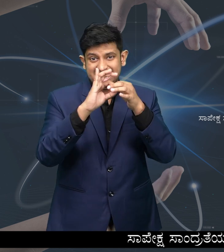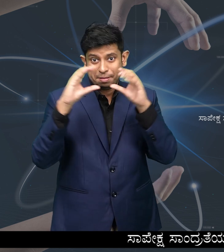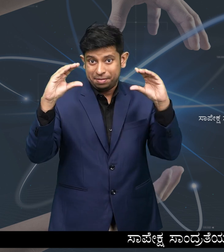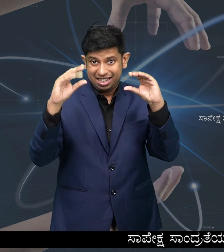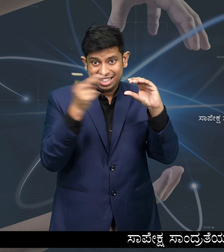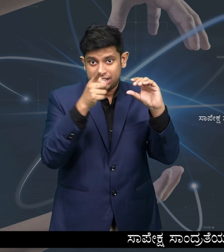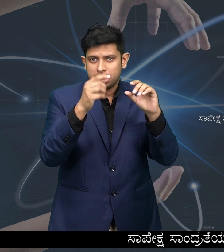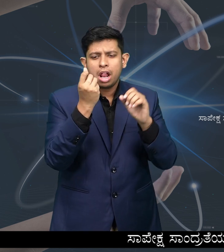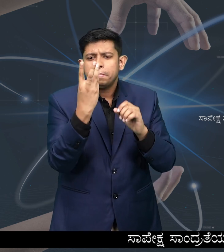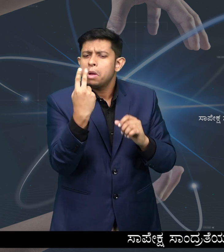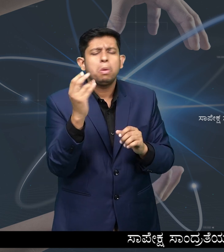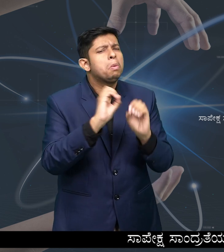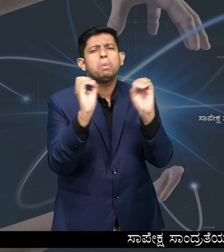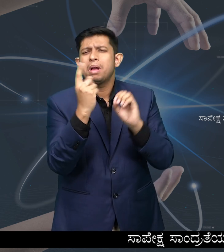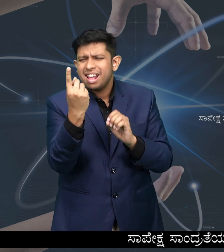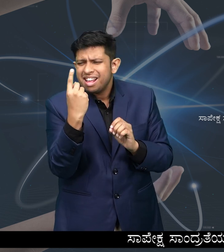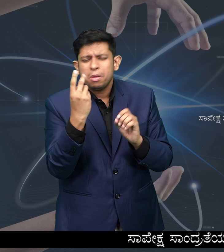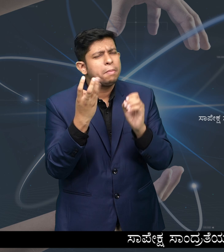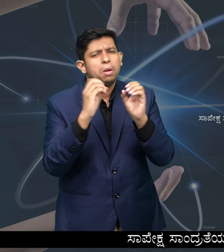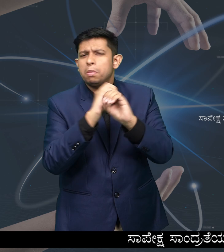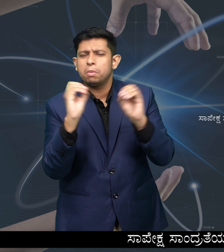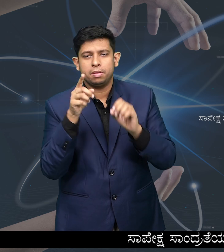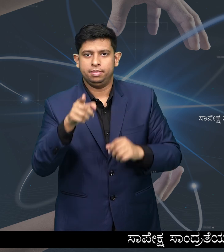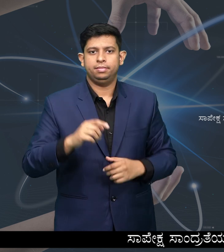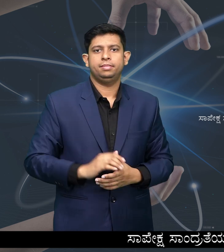ಸಾಪೇಕ್ಷ ಸಾಂದ್ರತೆಯು ಯಾವುದೇ ಘಟಕವನ್ನ ಹೊಂದಿಲ್ಲ.